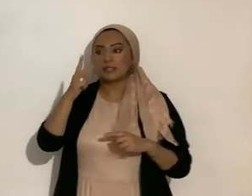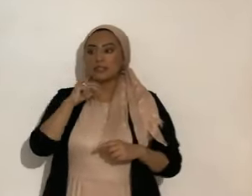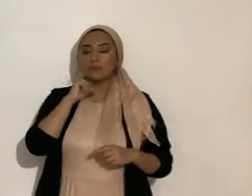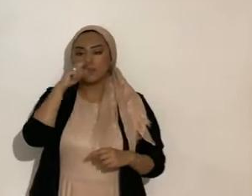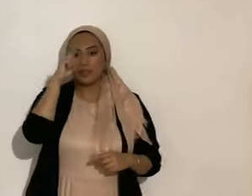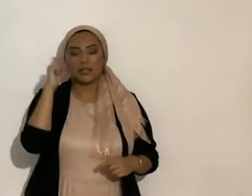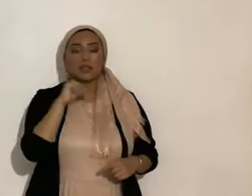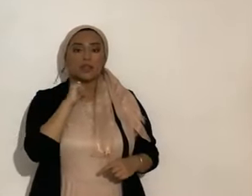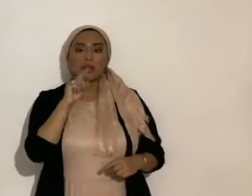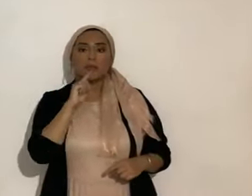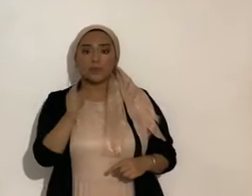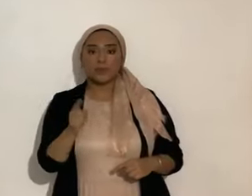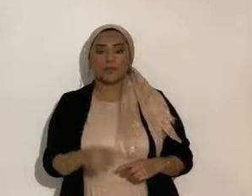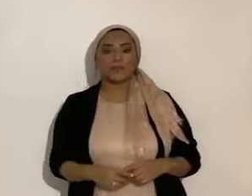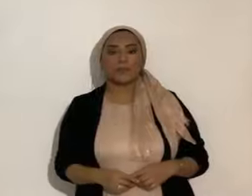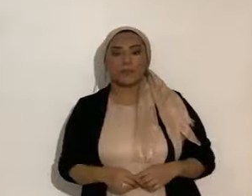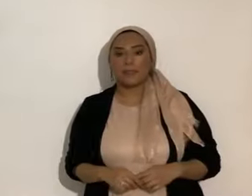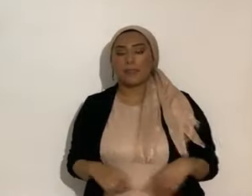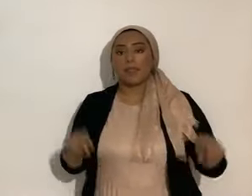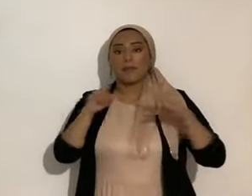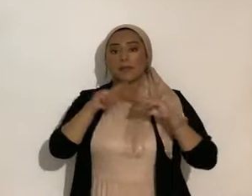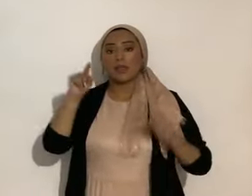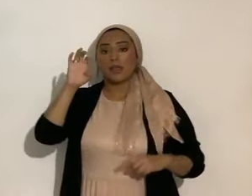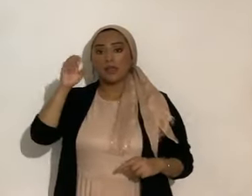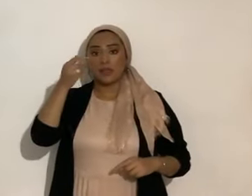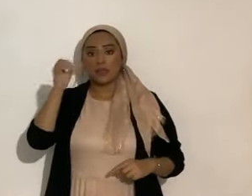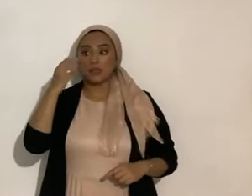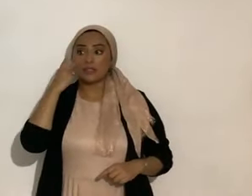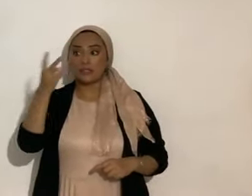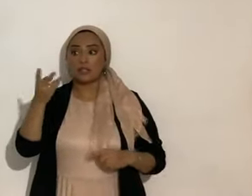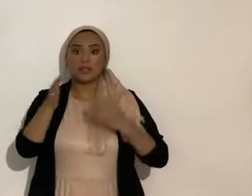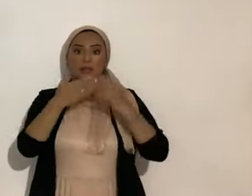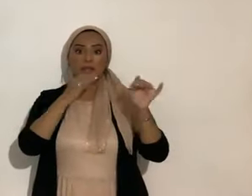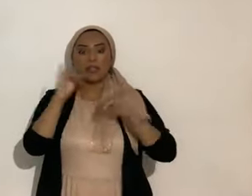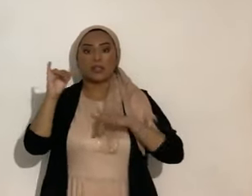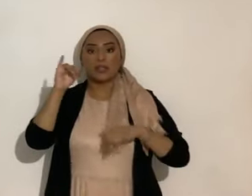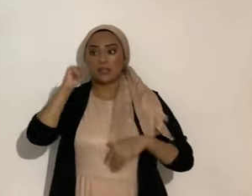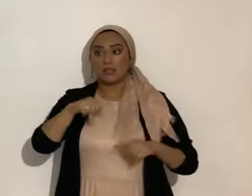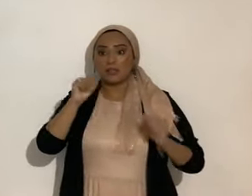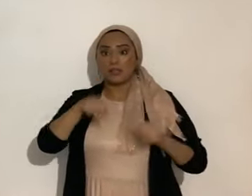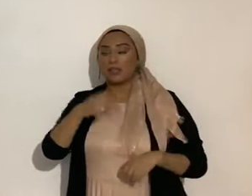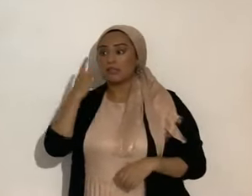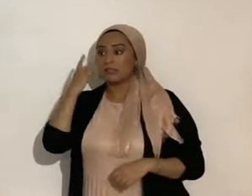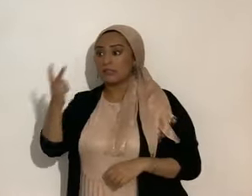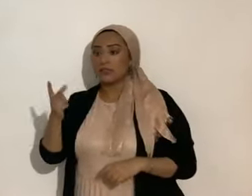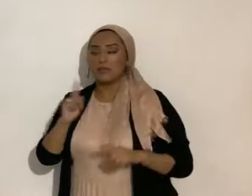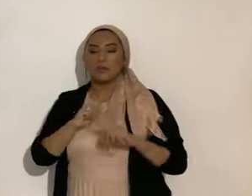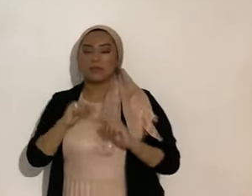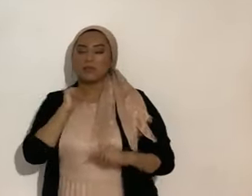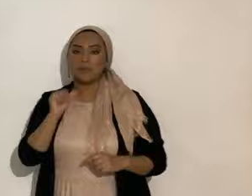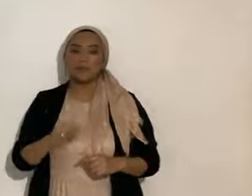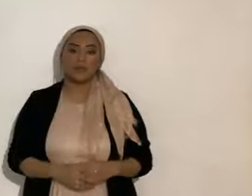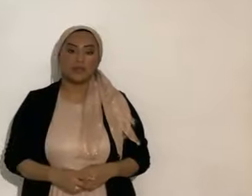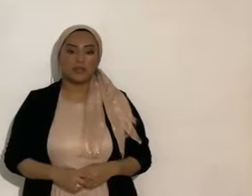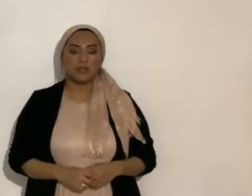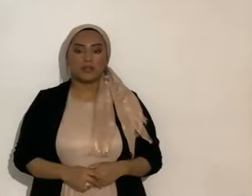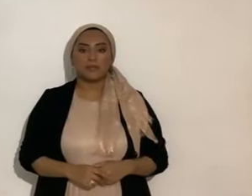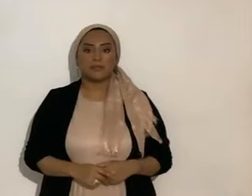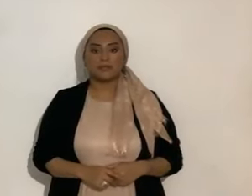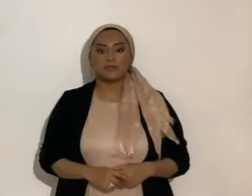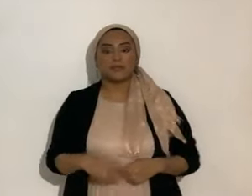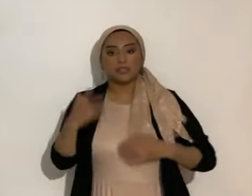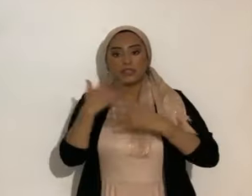existe. Pero el ególatra lo ve como si lo fuera, como si fuera visible, pero no lo es. Entonces, algo que